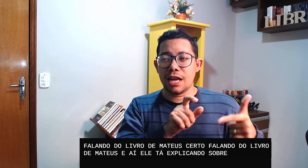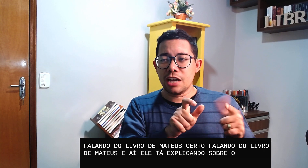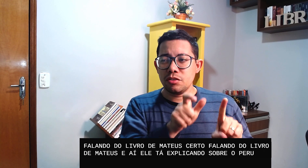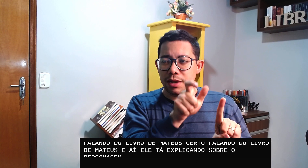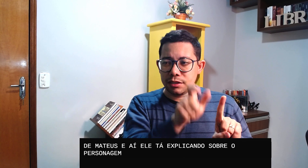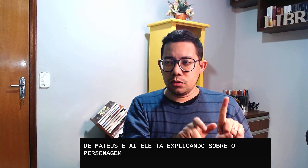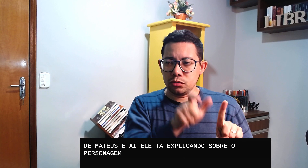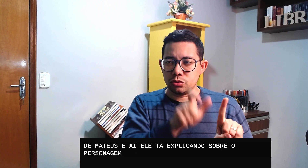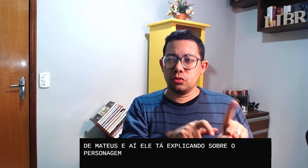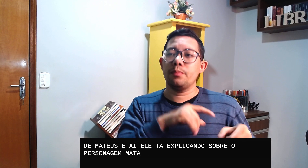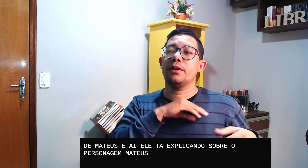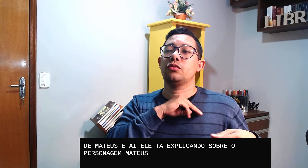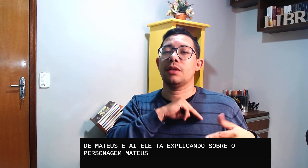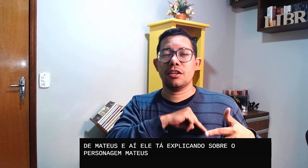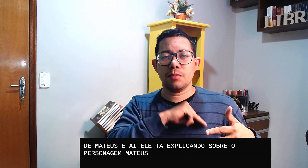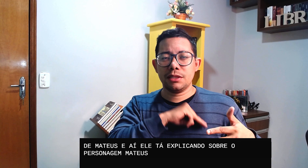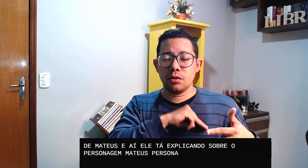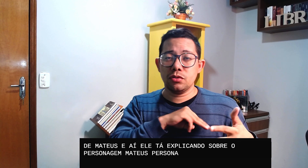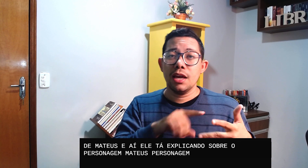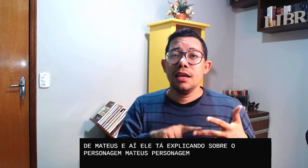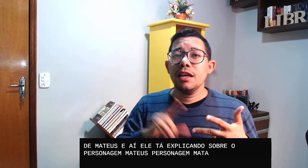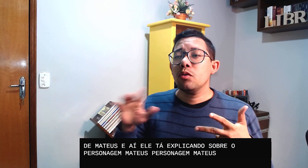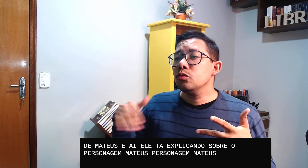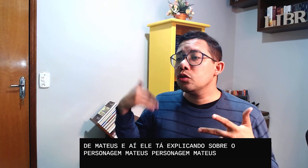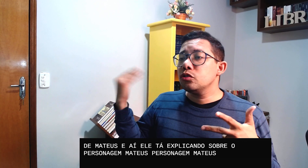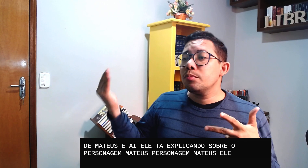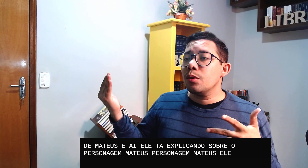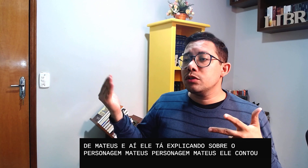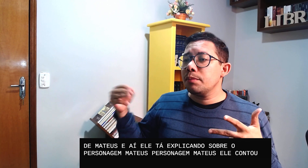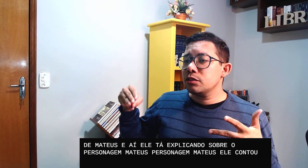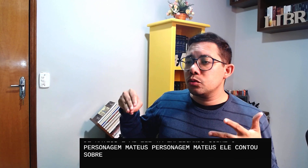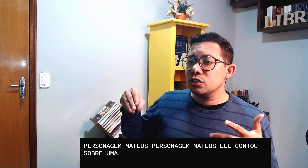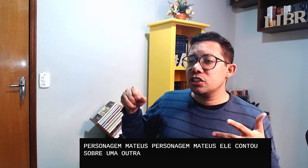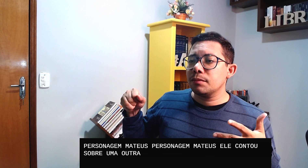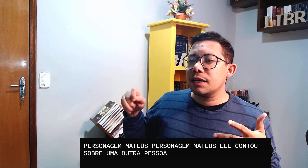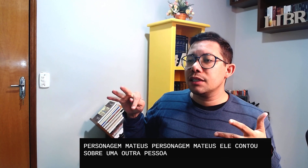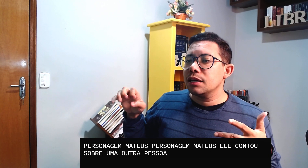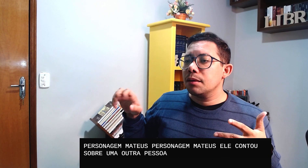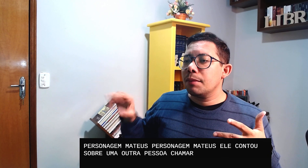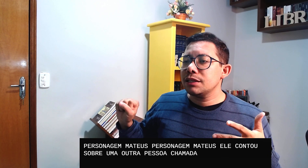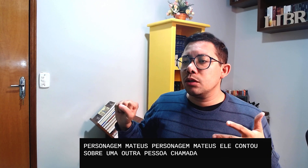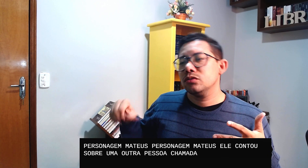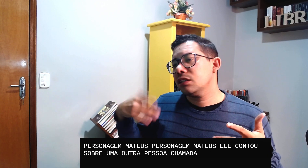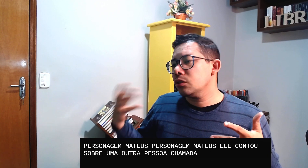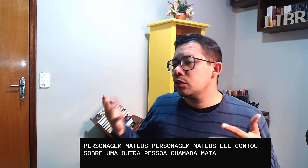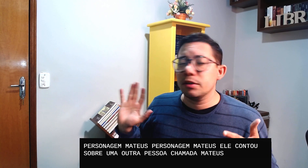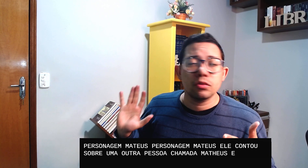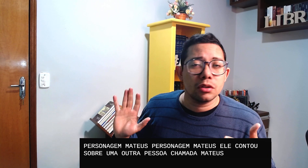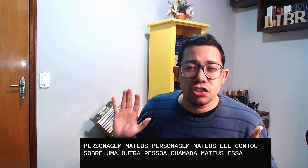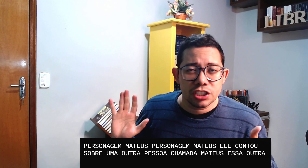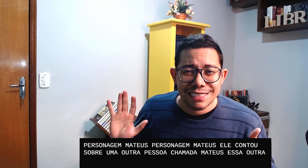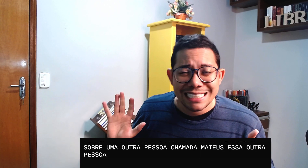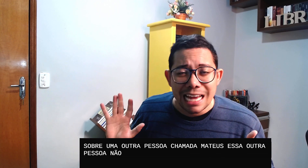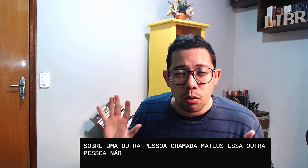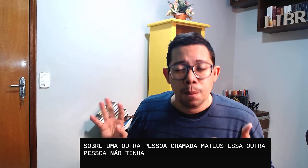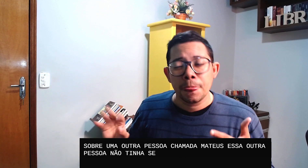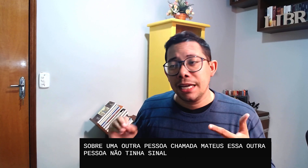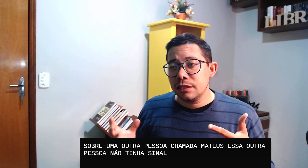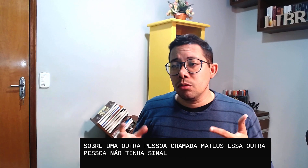personagem Mateus, sobre o personagem Mateus, e ele contou sobre uma outra pessoa chamada Mateus, e essa outra pessoa não tinha sinal. Então,